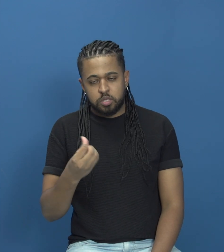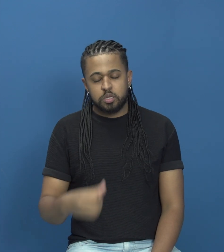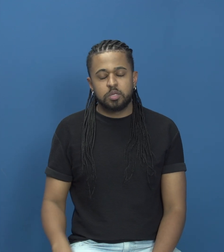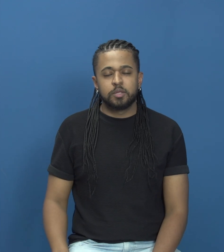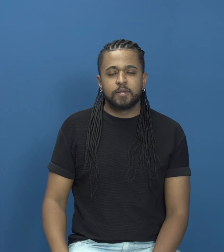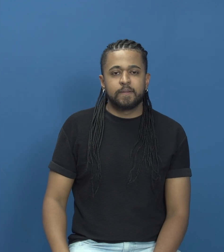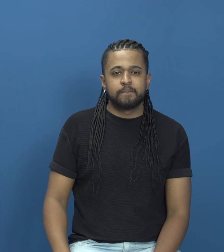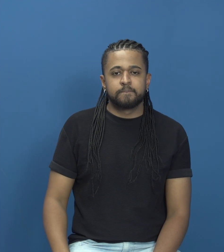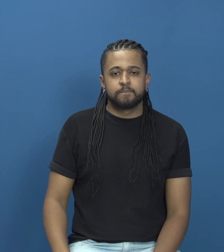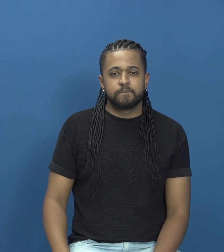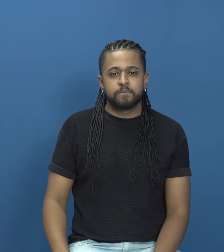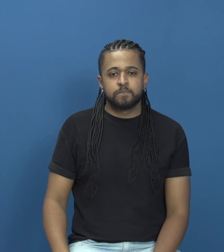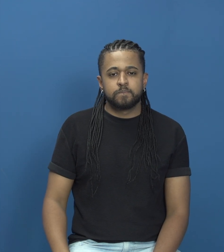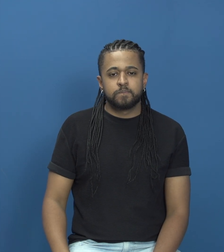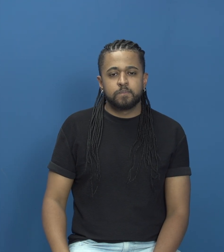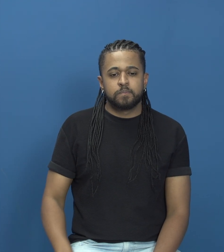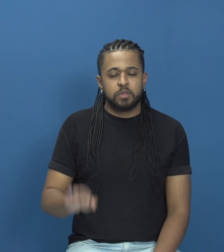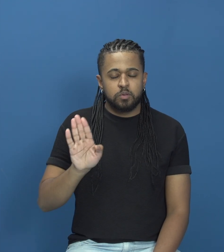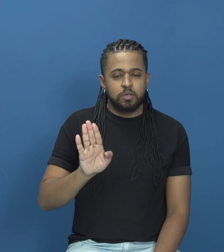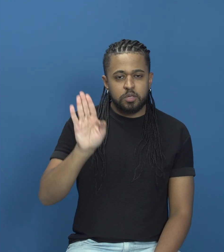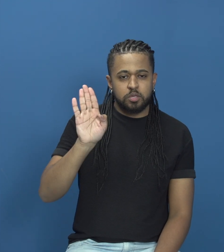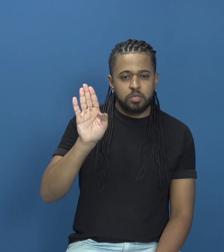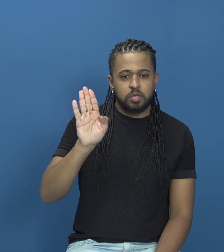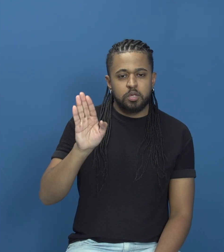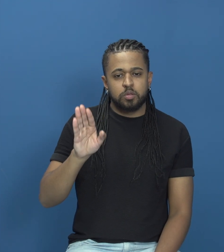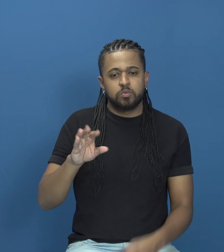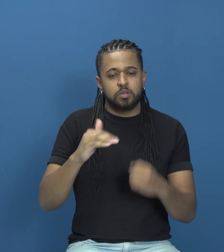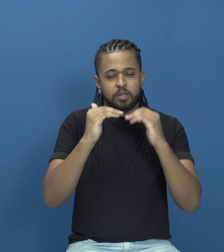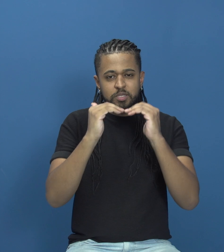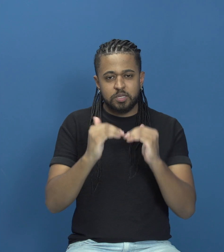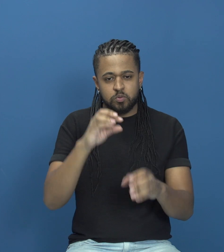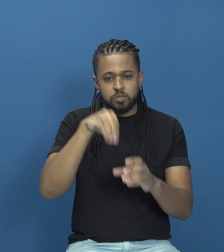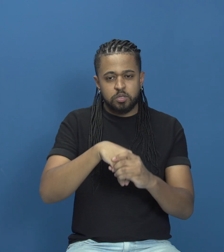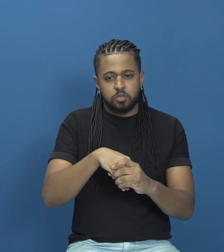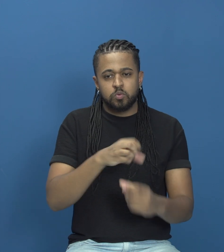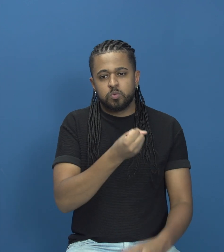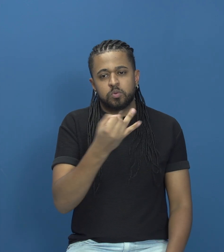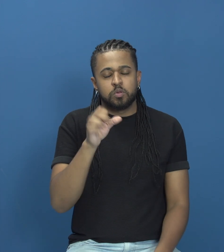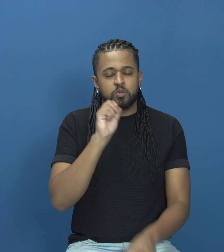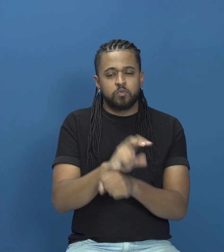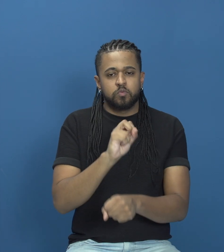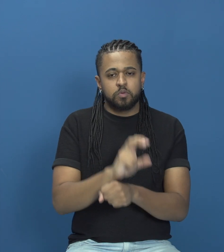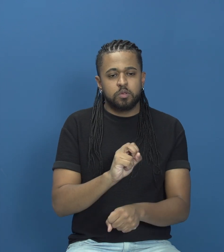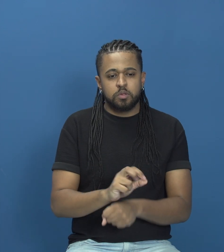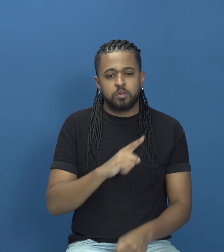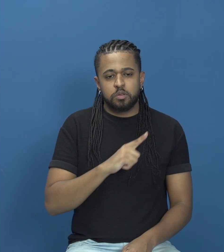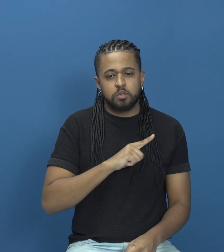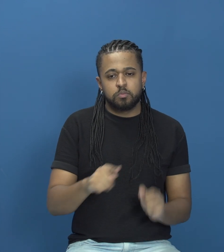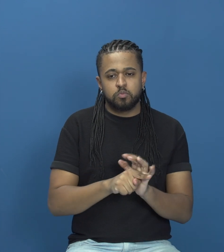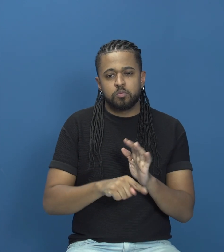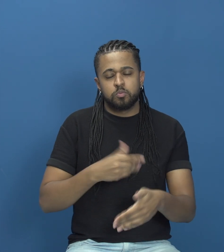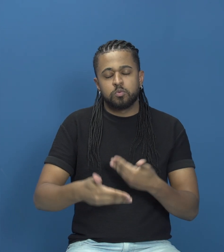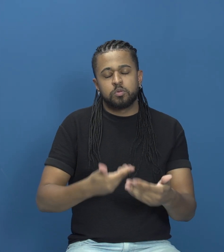2016, os candidatos, as candidatas, classificados dentro do número de vagas ofertadas no presente